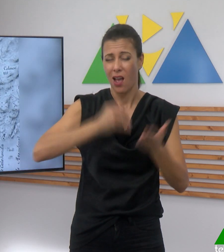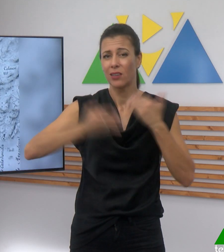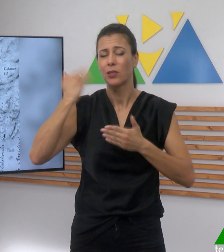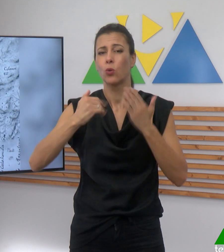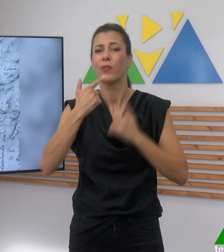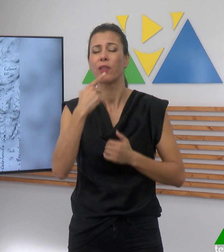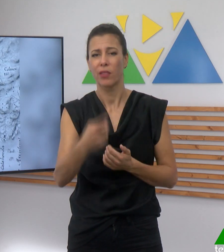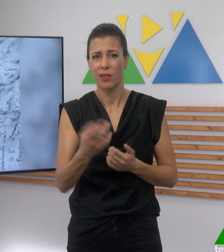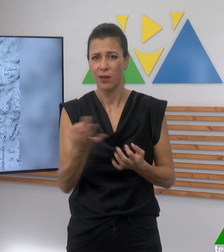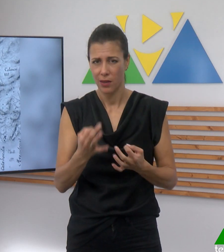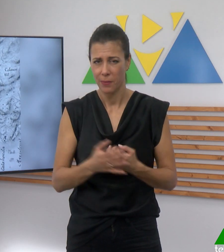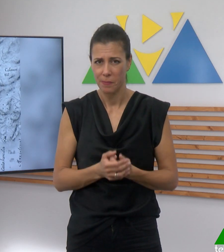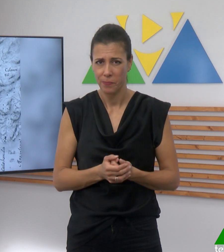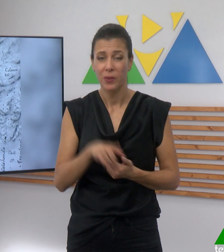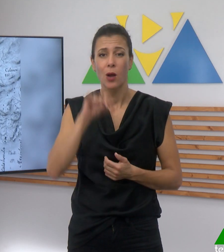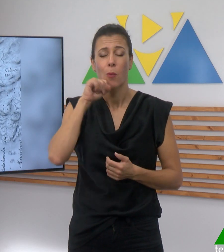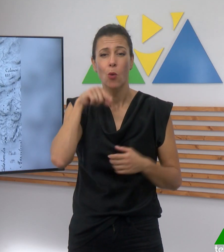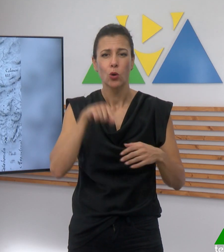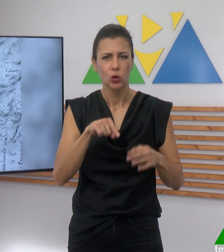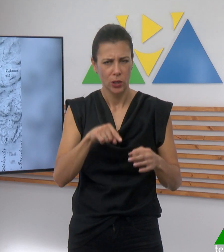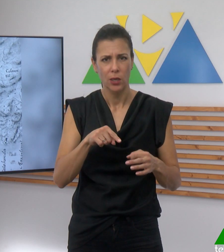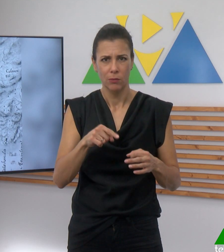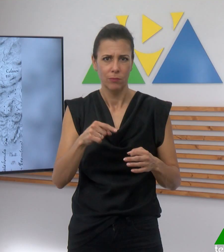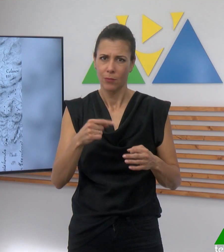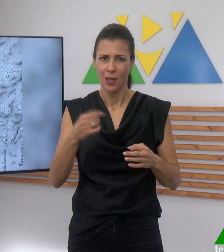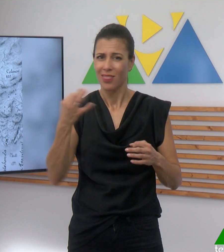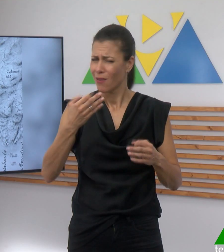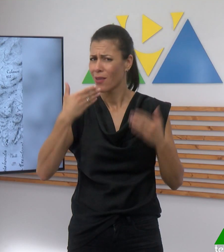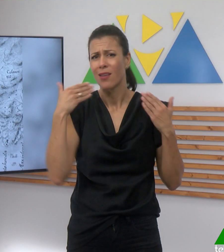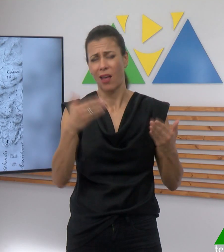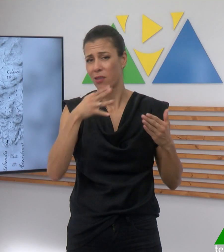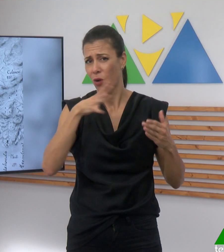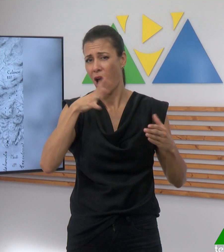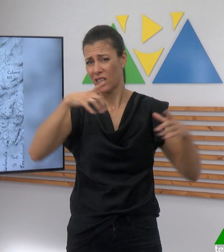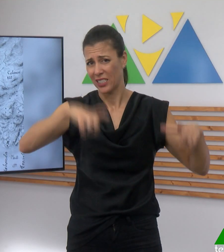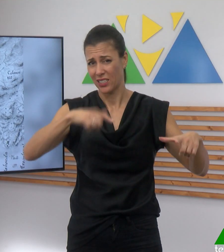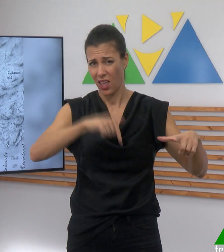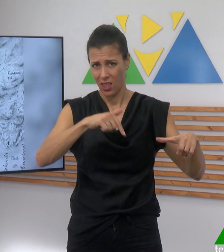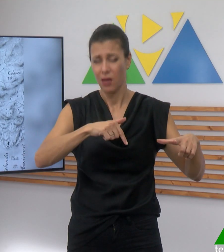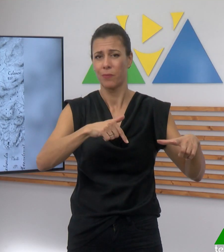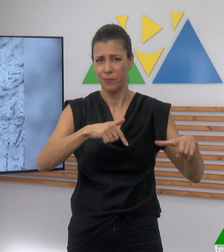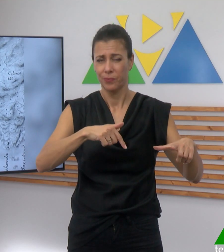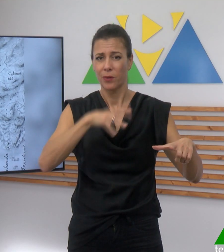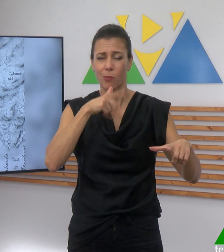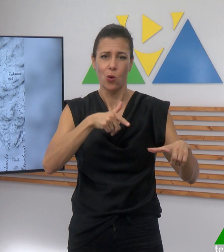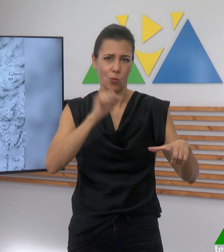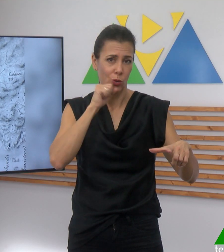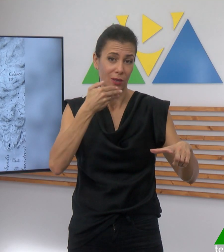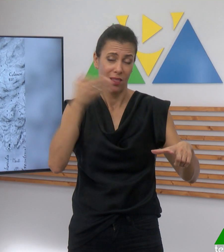que que motril se debe a la acequia la construcción de la cequia se debe se debe a que el desarrollo